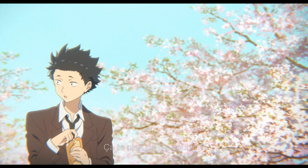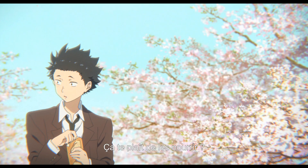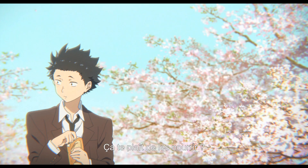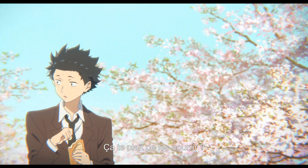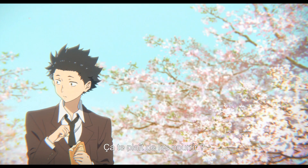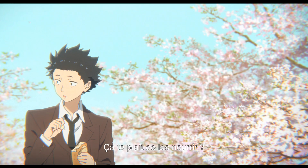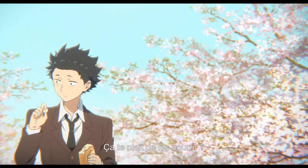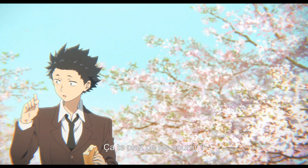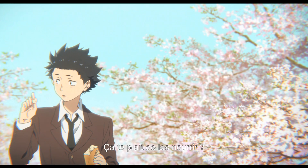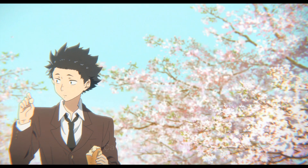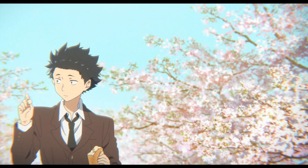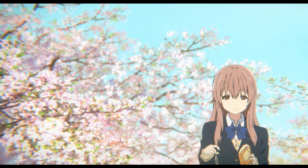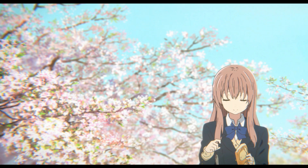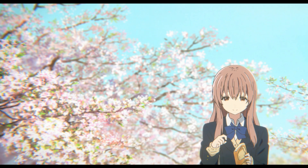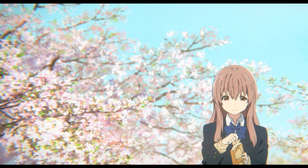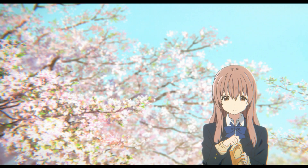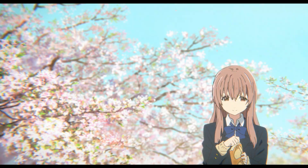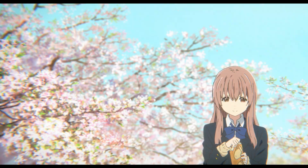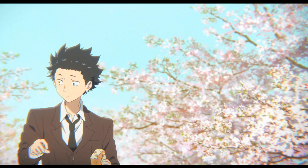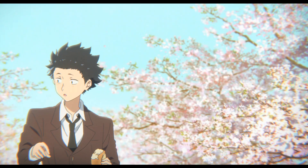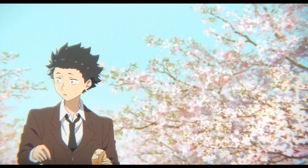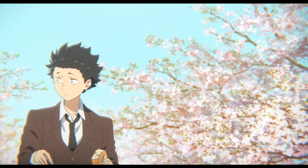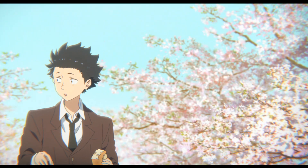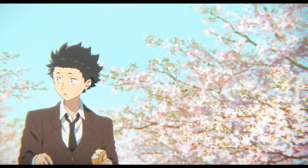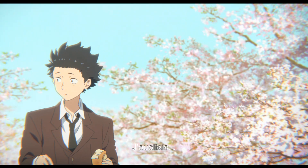餌やり楽しい。 あ、そっか。